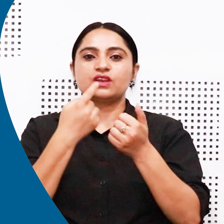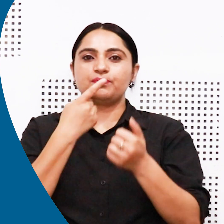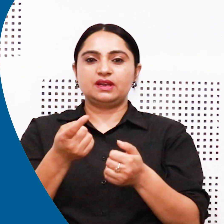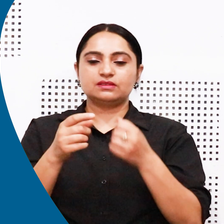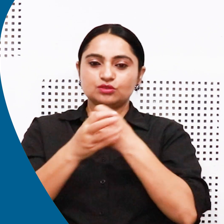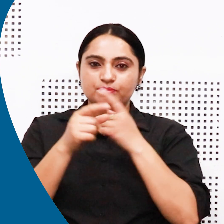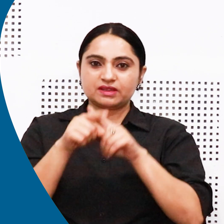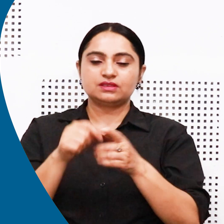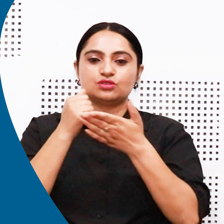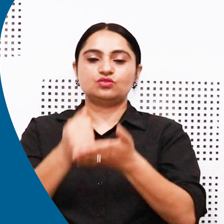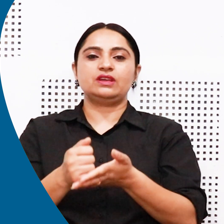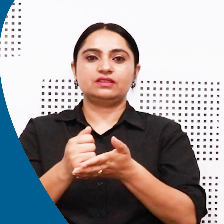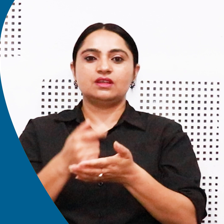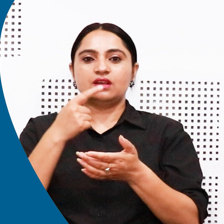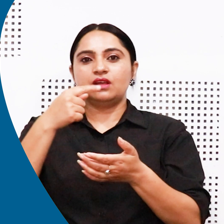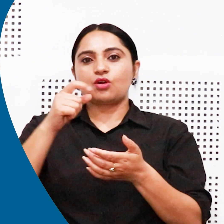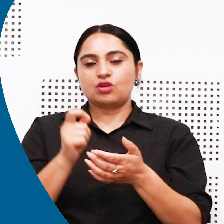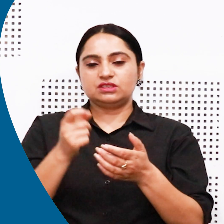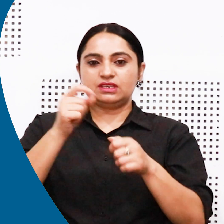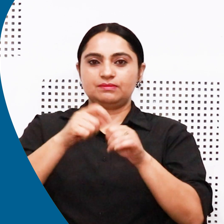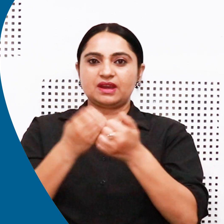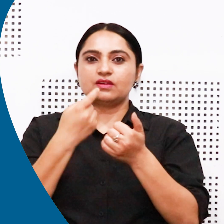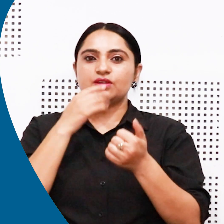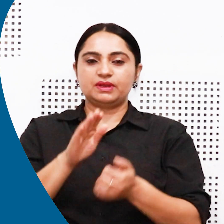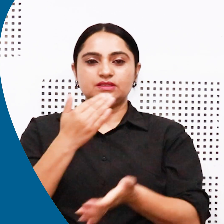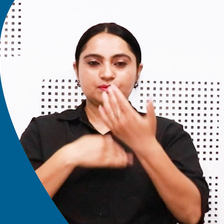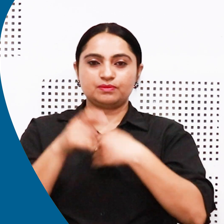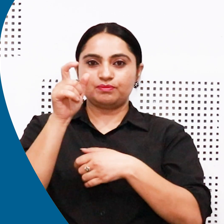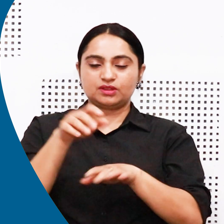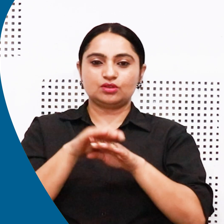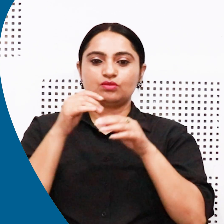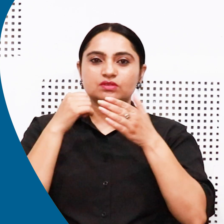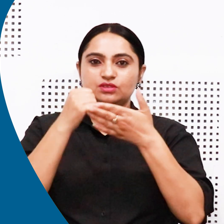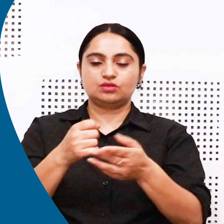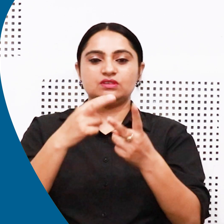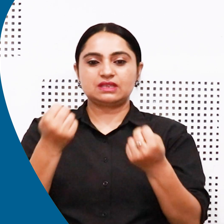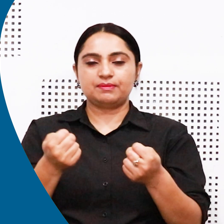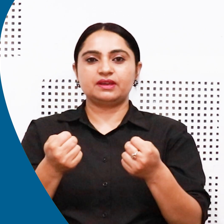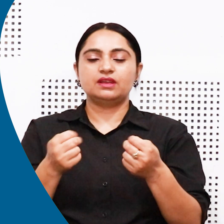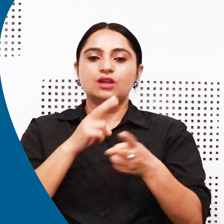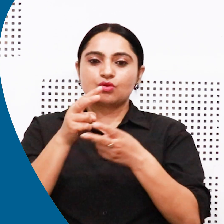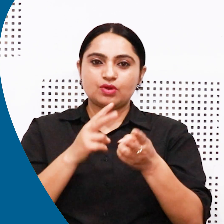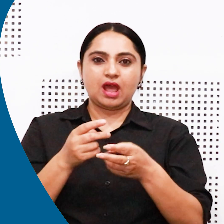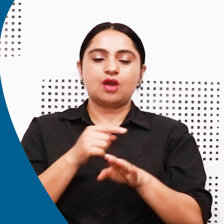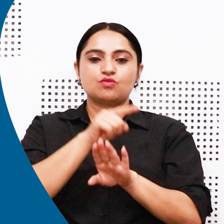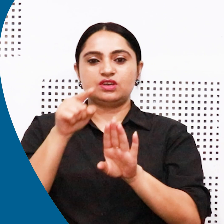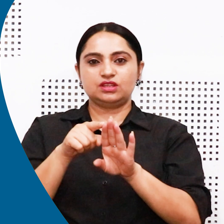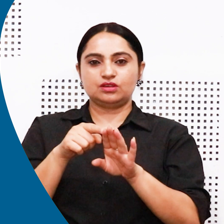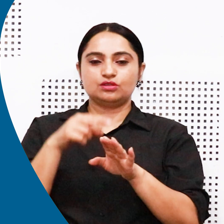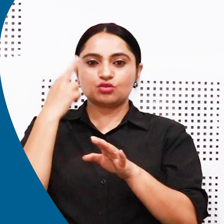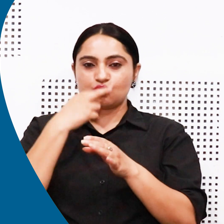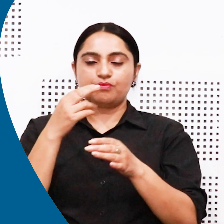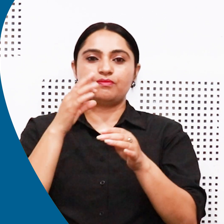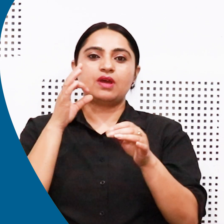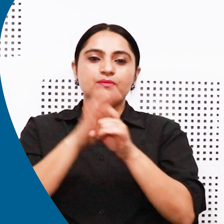गर्ने भनेर अगाडि बढाएको छ। अपाङ्गता भएका व्यक्तिहरूका लागि सहायक सामग्री, रेफरल सेवा यातायातका कुराहरू नीतिगत रूपमा व्यवस्था गरेको छ। डिजिटल बडापत्र